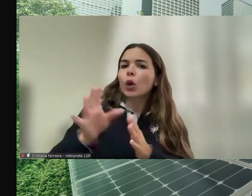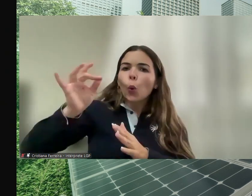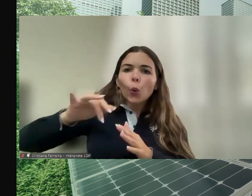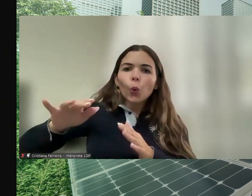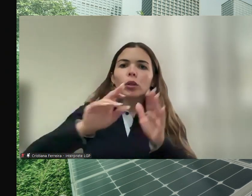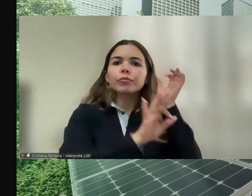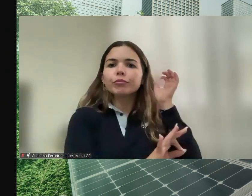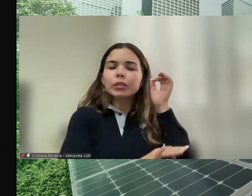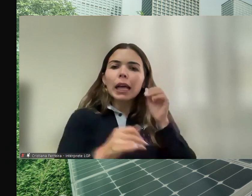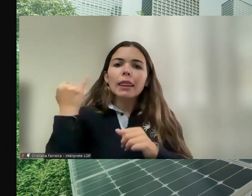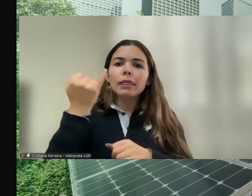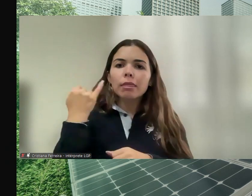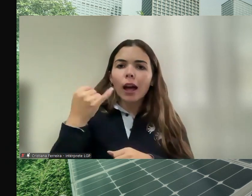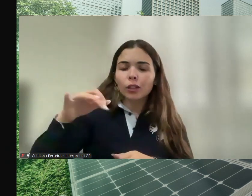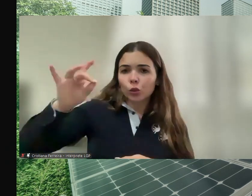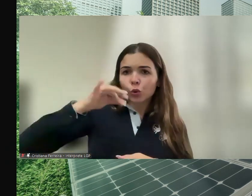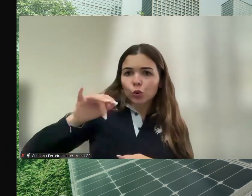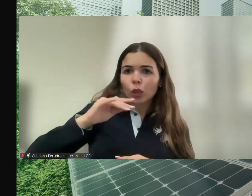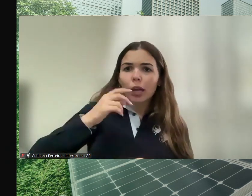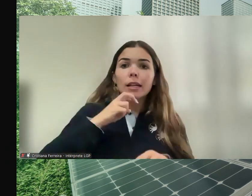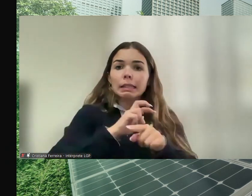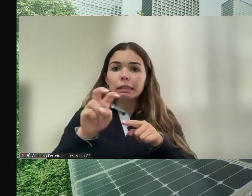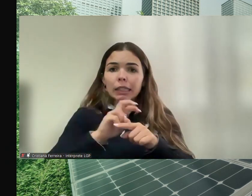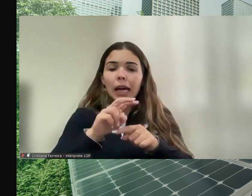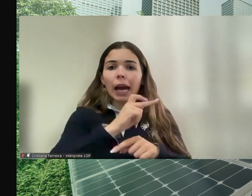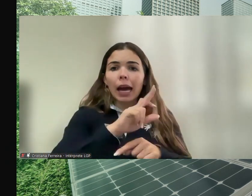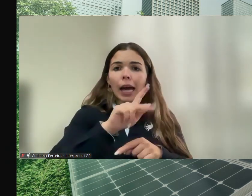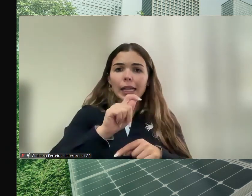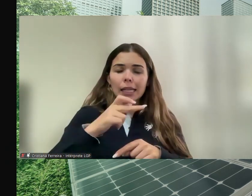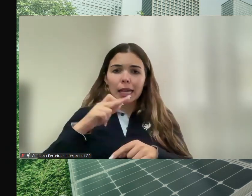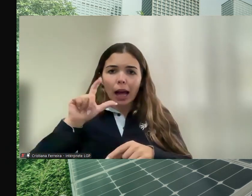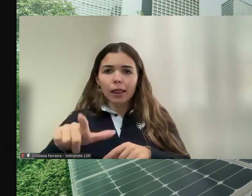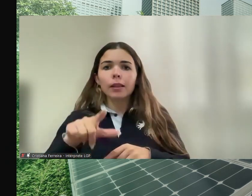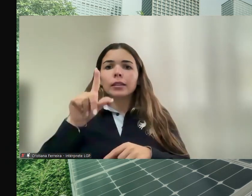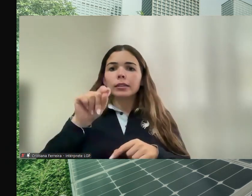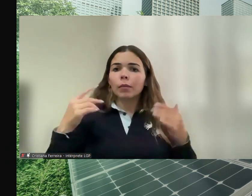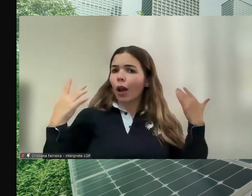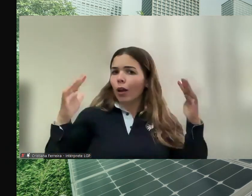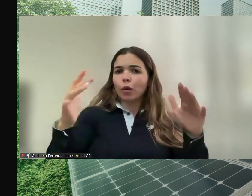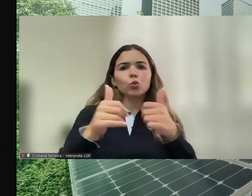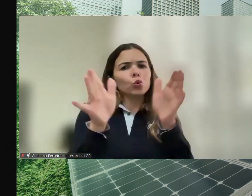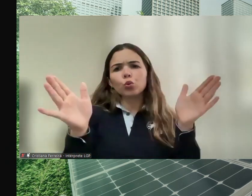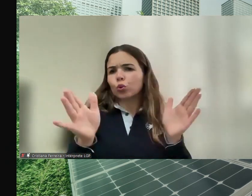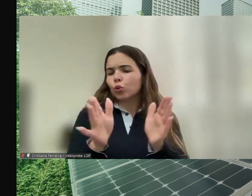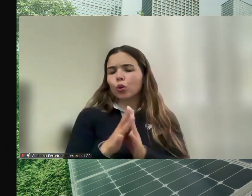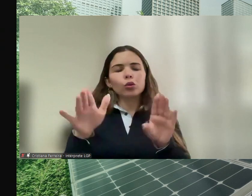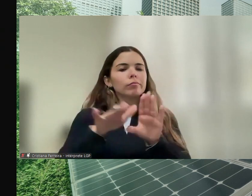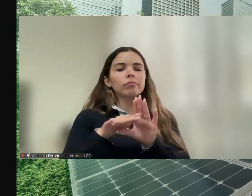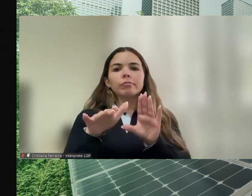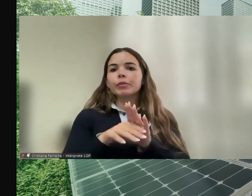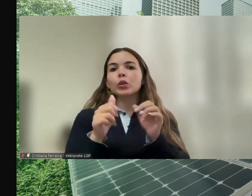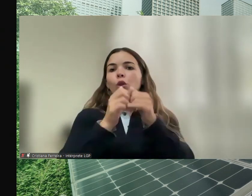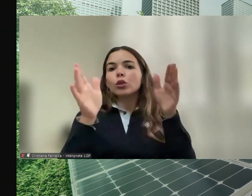da entidade regional para a energia, da Areal, da entidade regional para a energia e ambiente. Enfim, todos colaboraram e todos